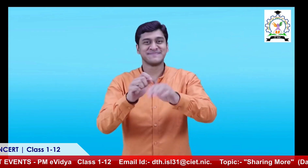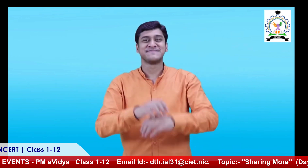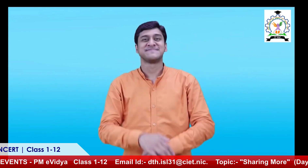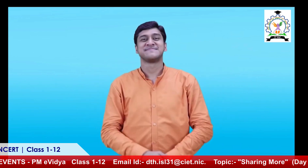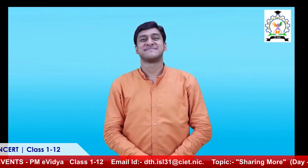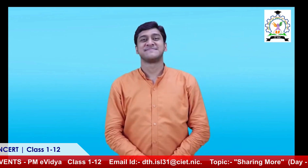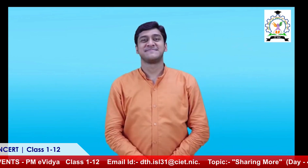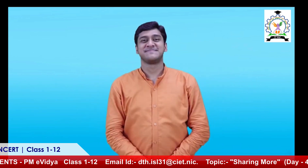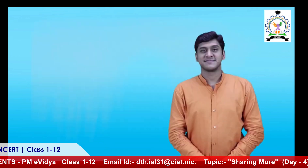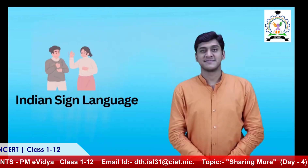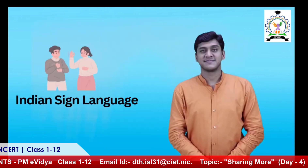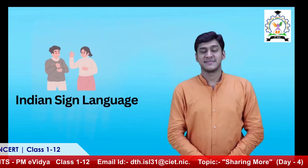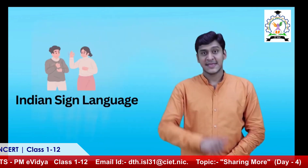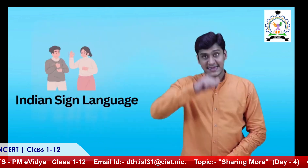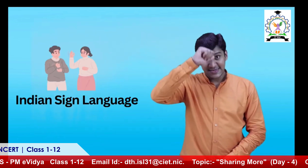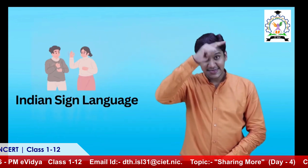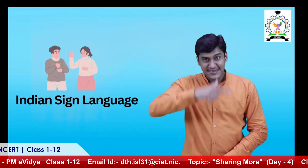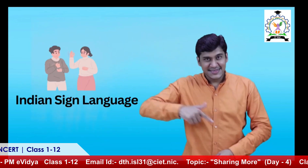भाषाएं, चलिए देखते हैं।